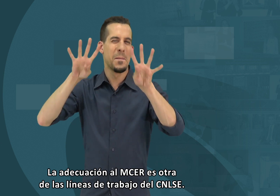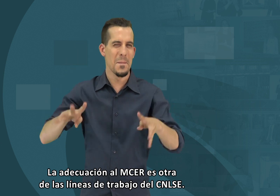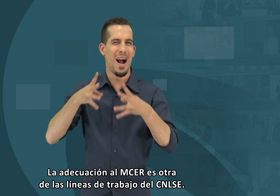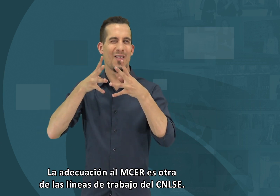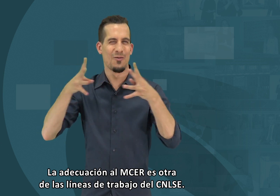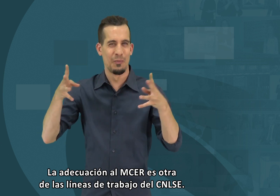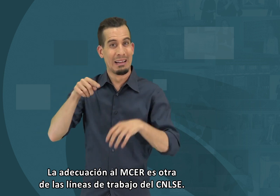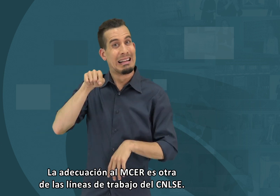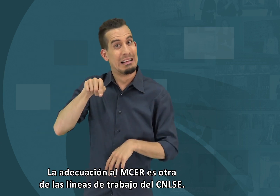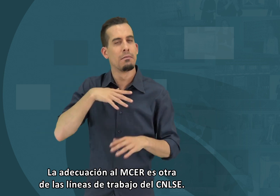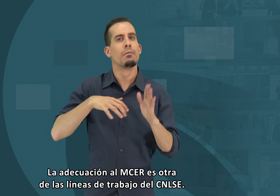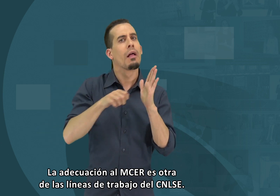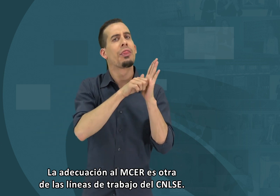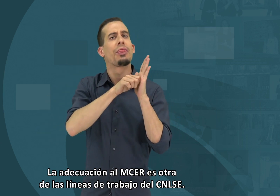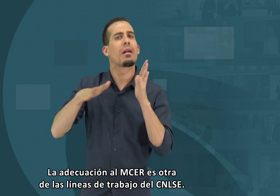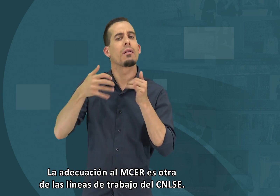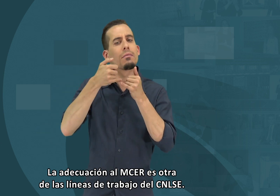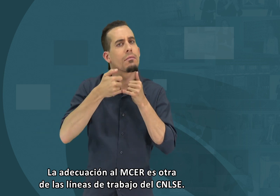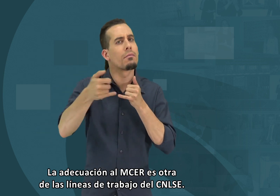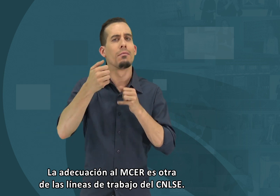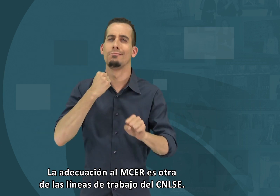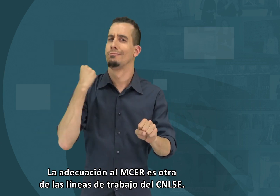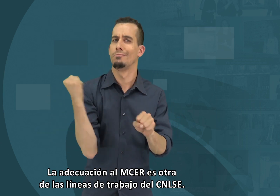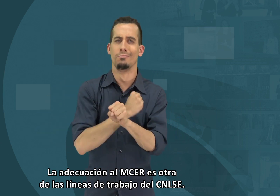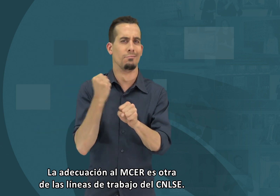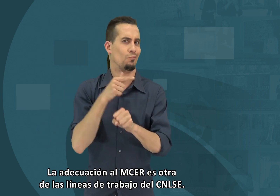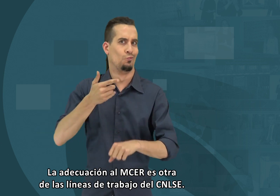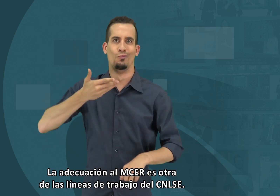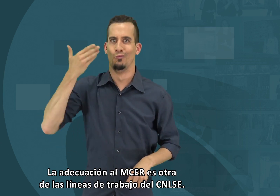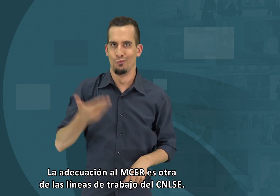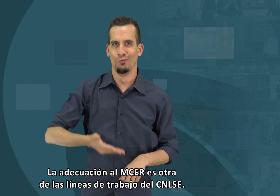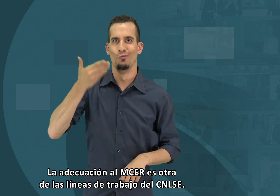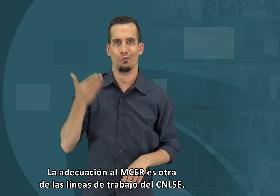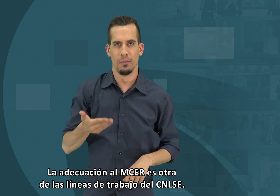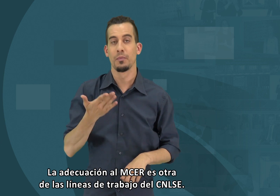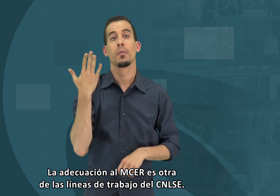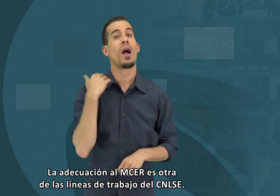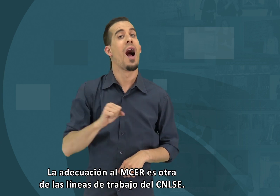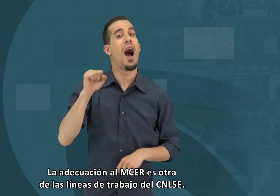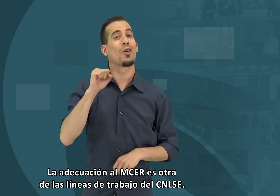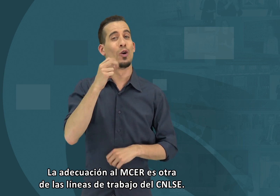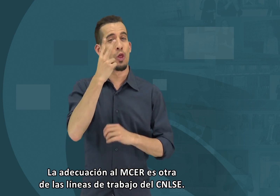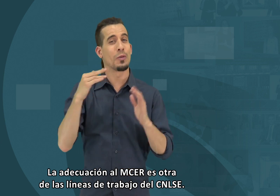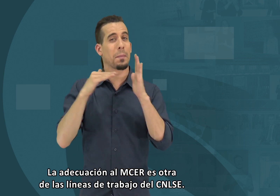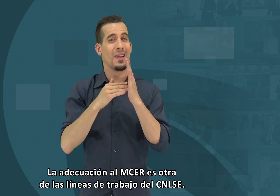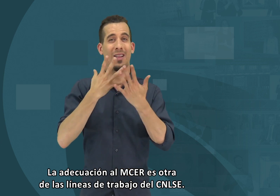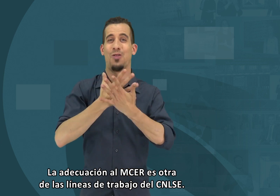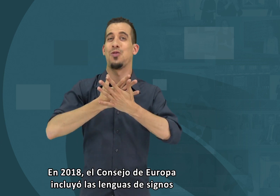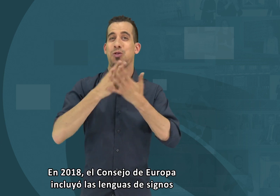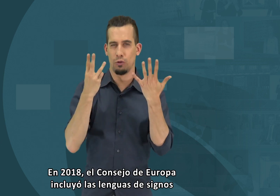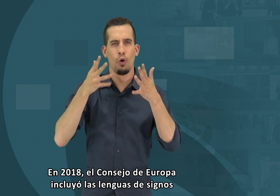La adecuación al MCER es otra de las líneas de trabajo del CENELSE.